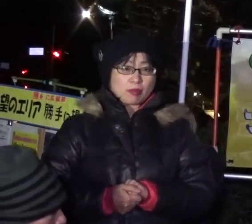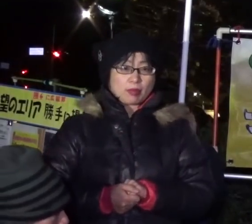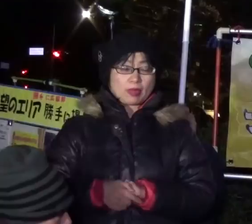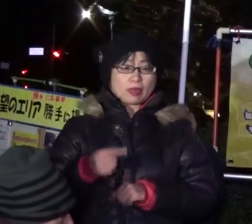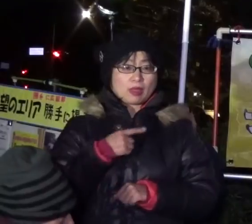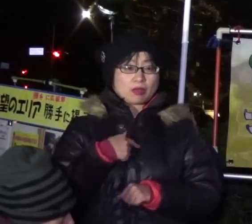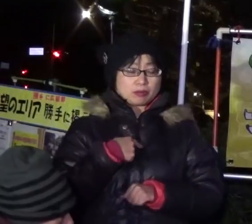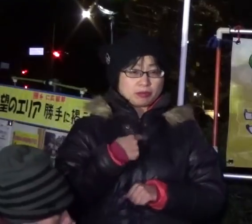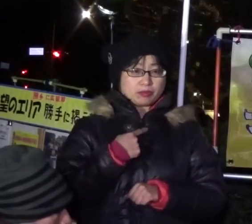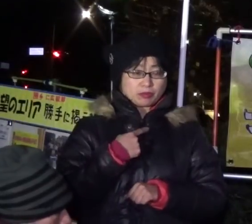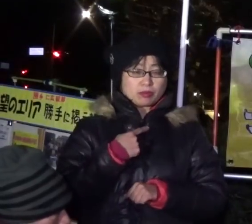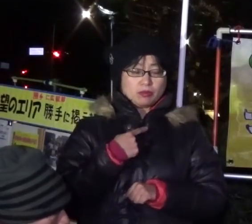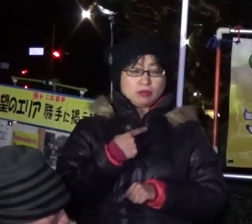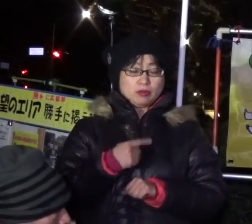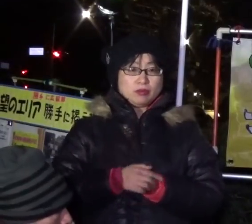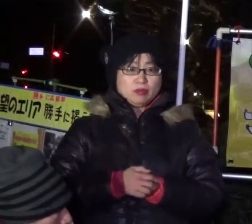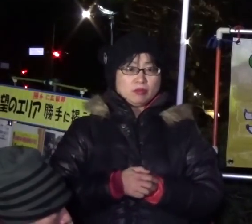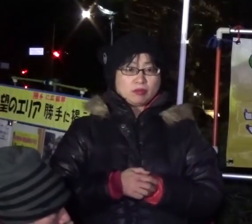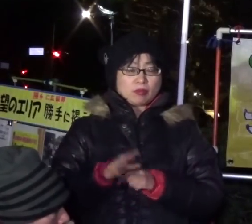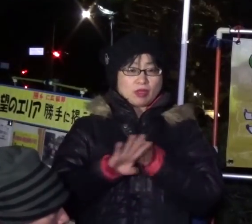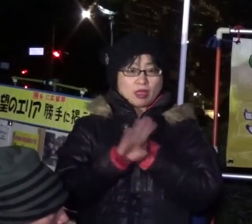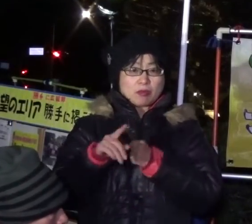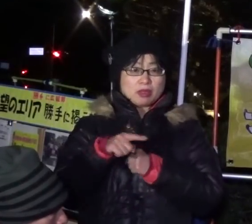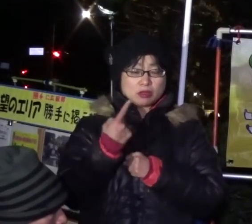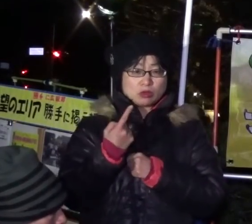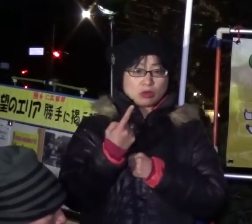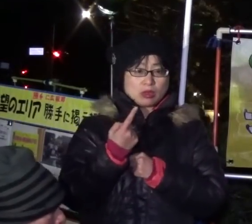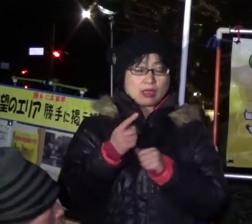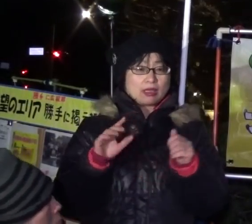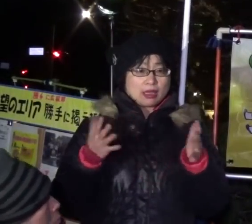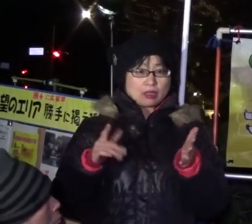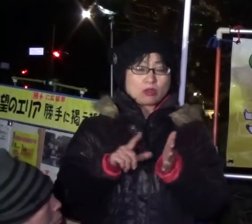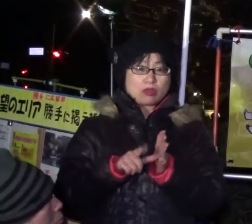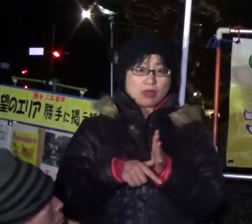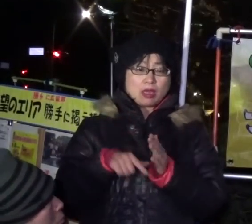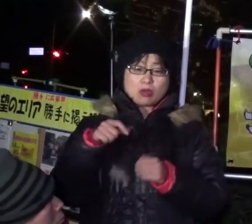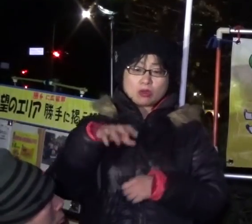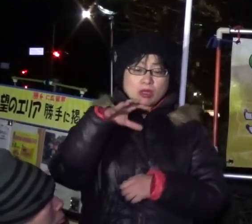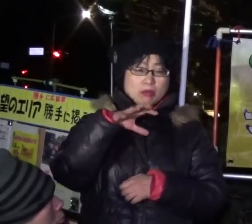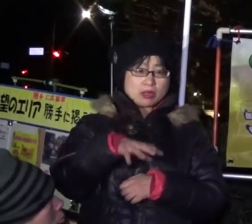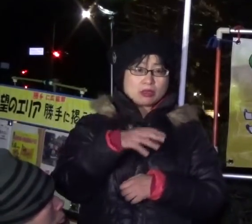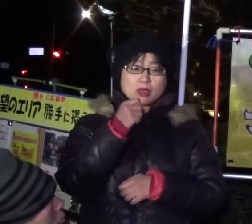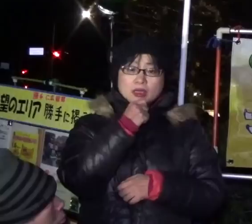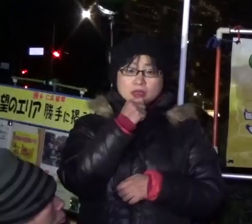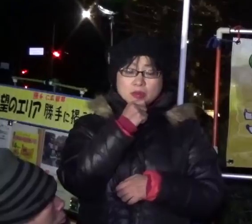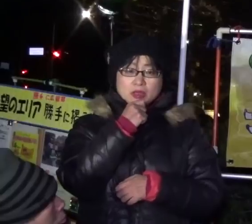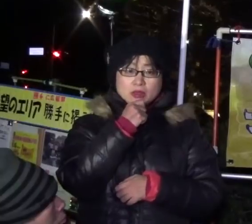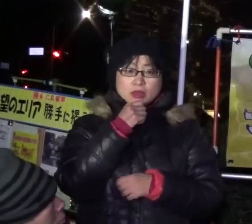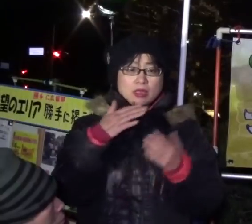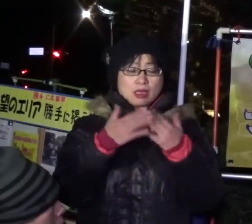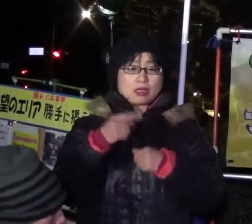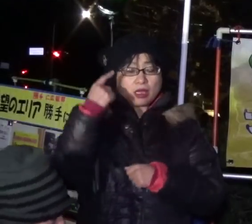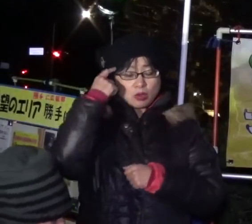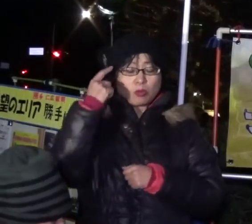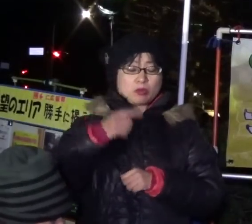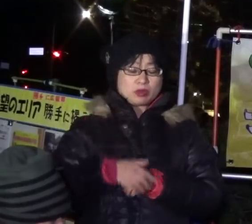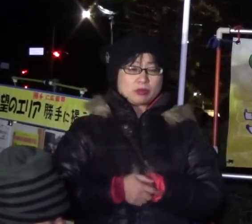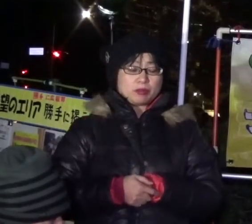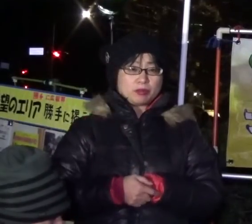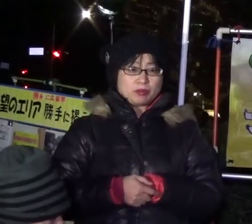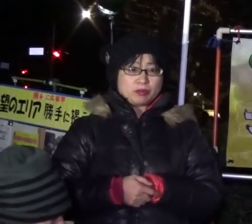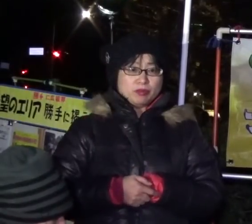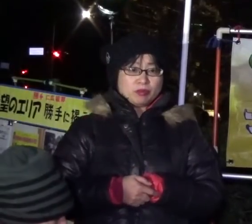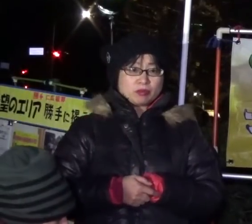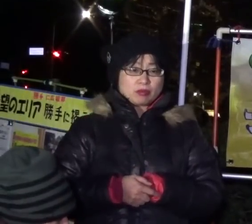私はですね、この原発事故がなければこんなようなこと、こんな場所でこんなようなことを喋るようにはなってなかったんですけども、